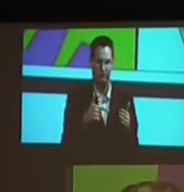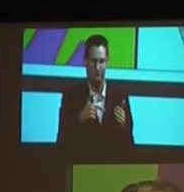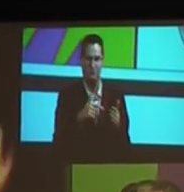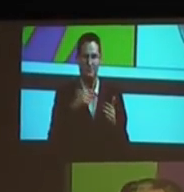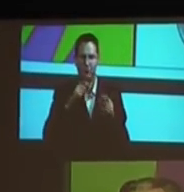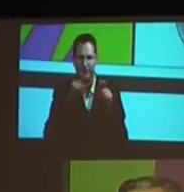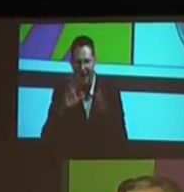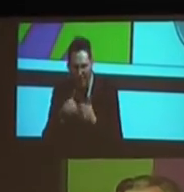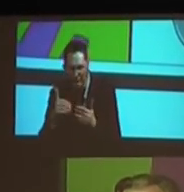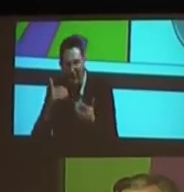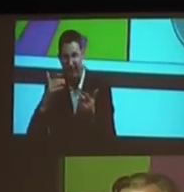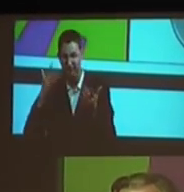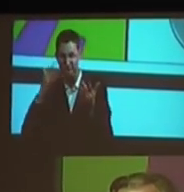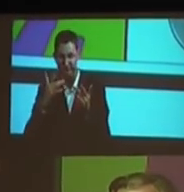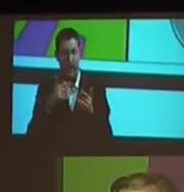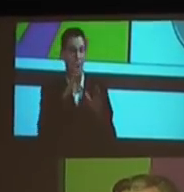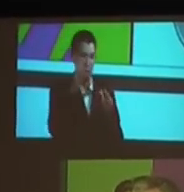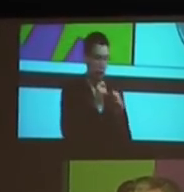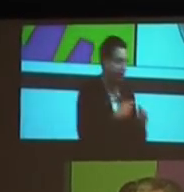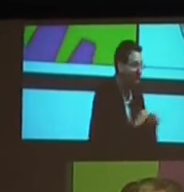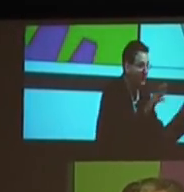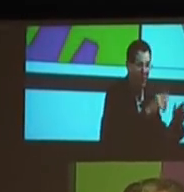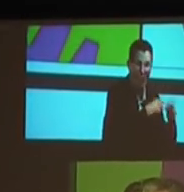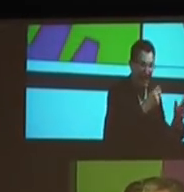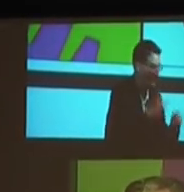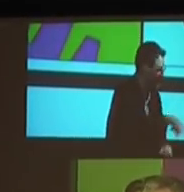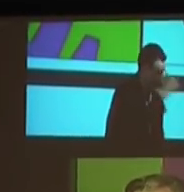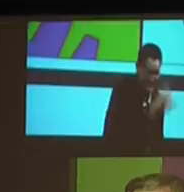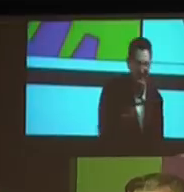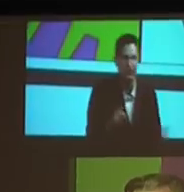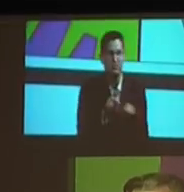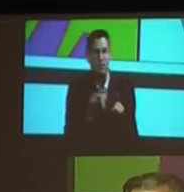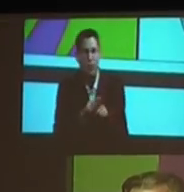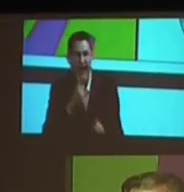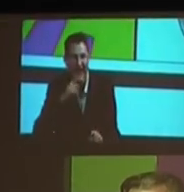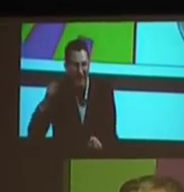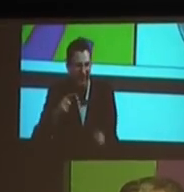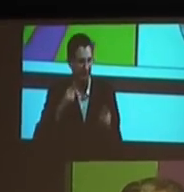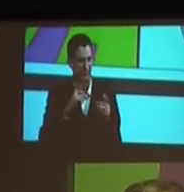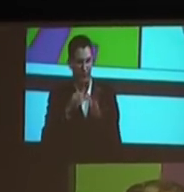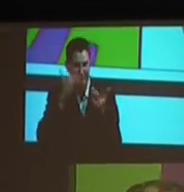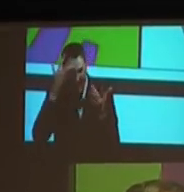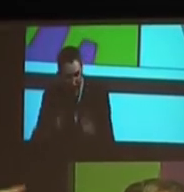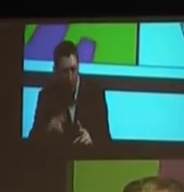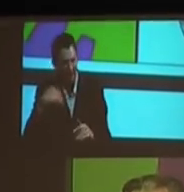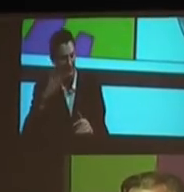Ich hatte ja am Anfang schon gesagt, dass wir bei den Hamburger Kulturtagen zum ersten Mal eine große Demonstration